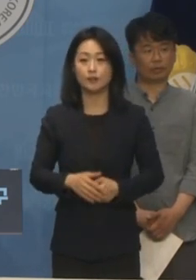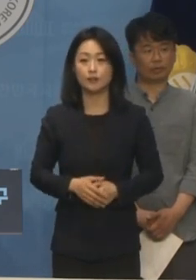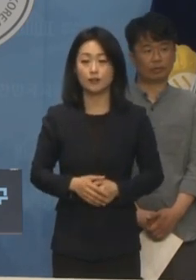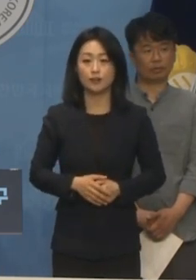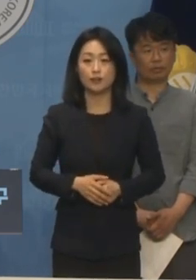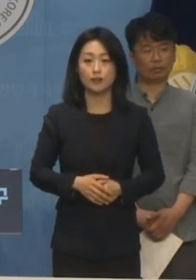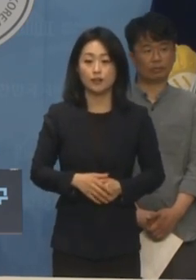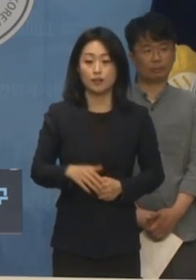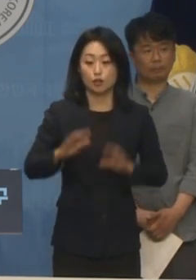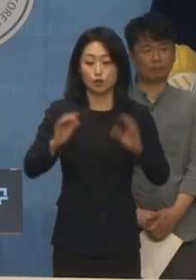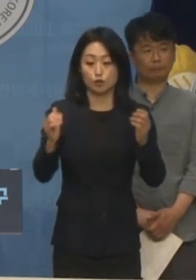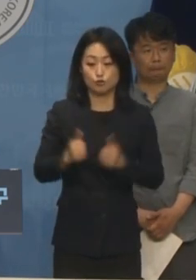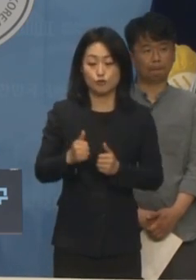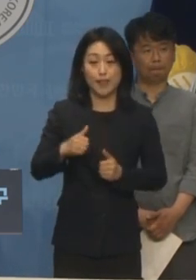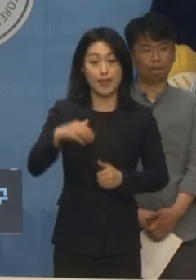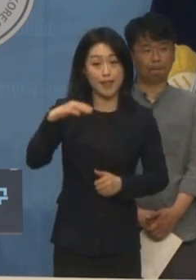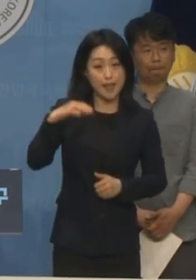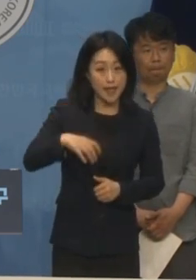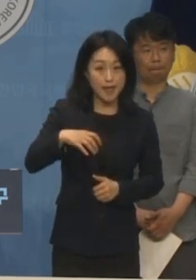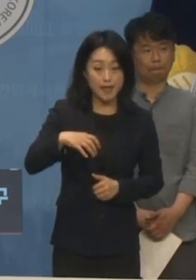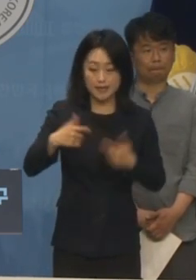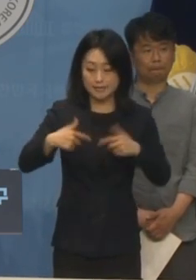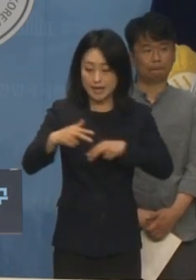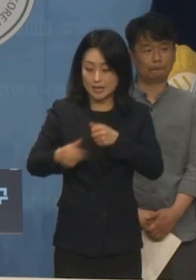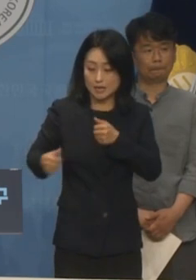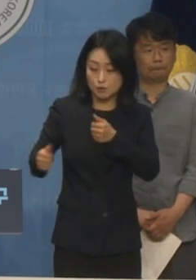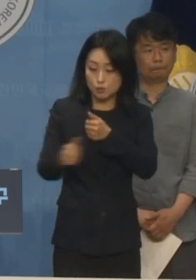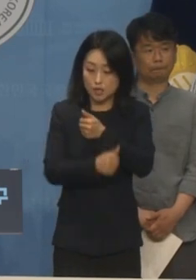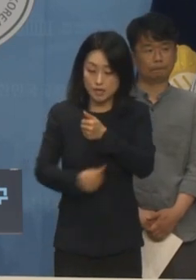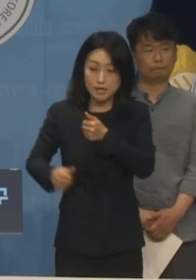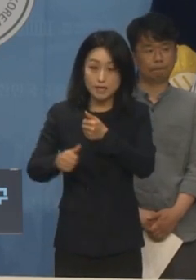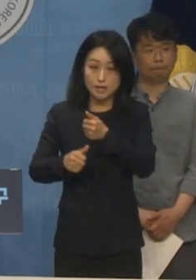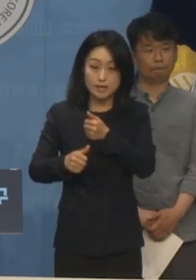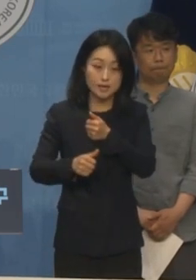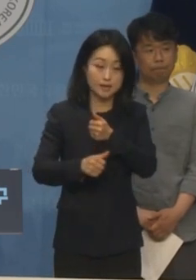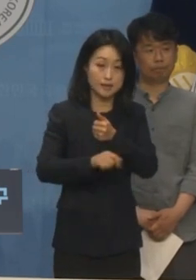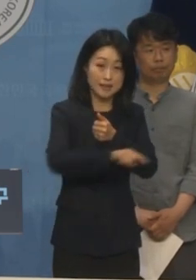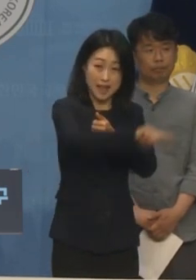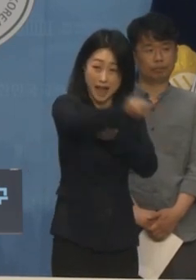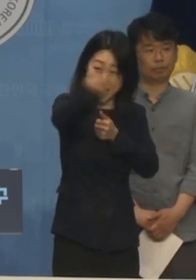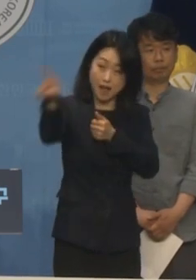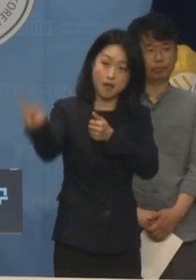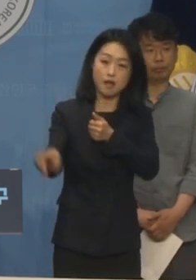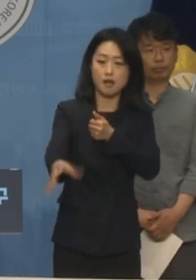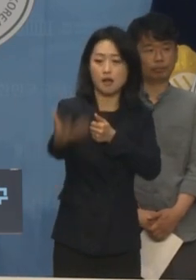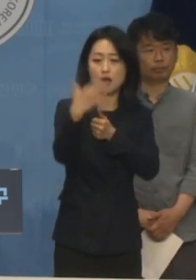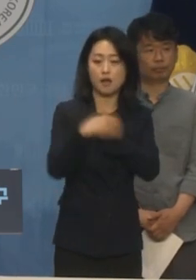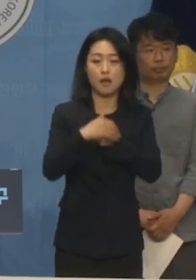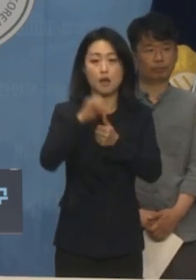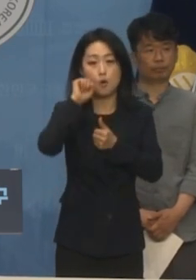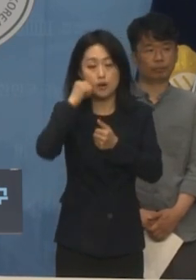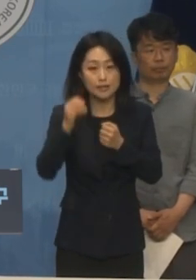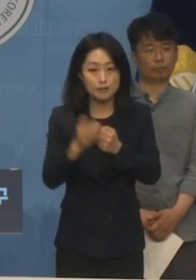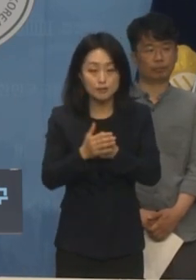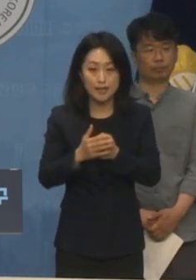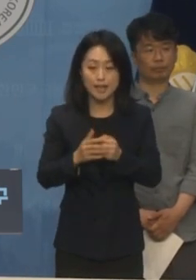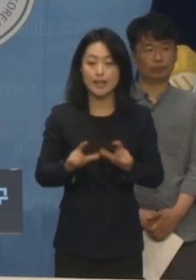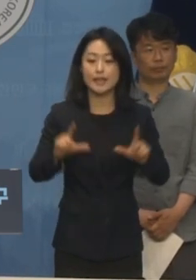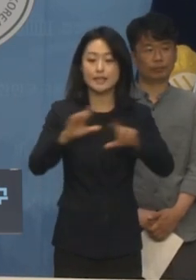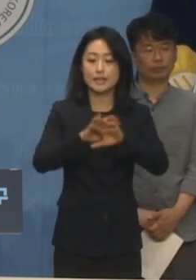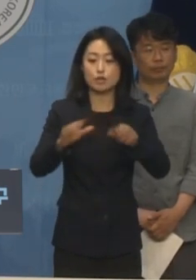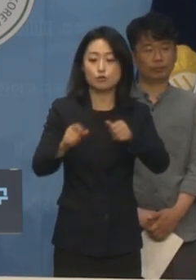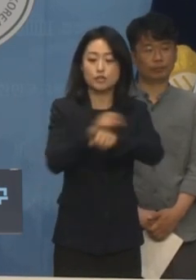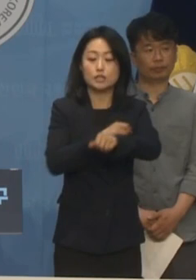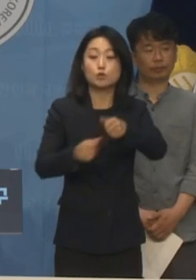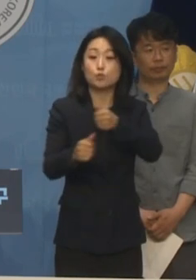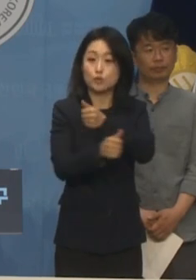행정부를 견제하는 국회의 개별 상임위에서 다룰 수 있는 과제가 아닙니다. 기후특위를 통해 정부 부처